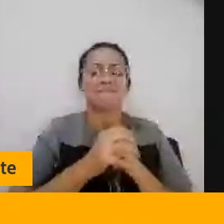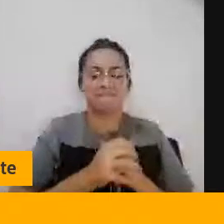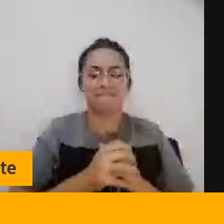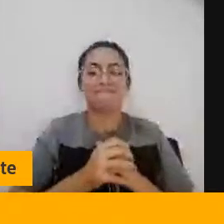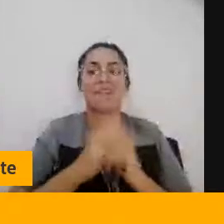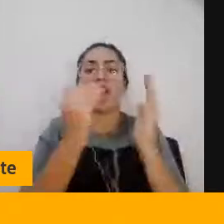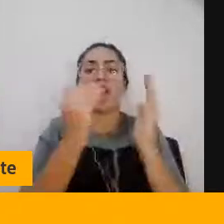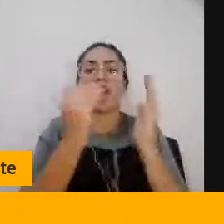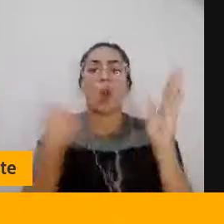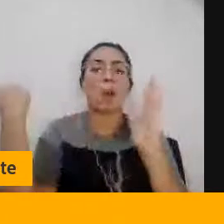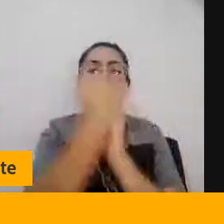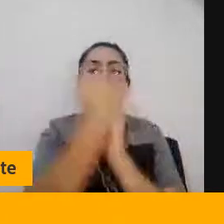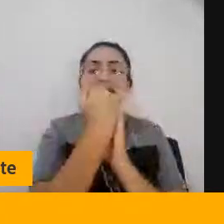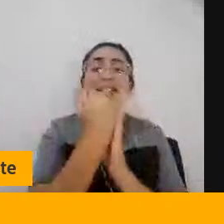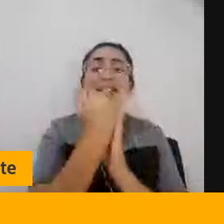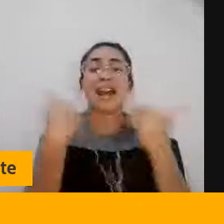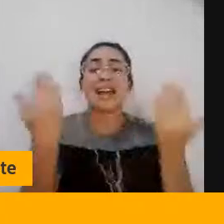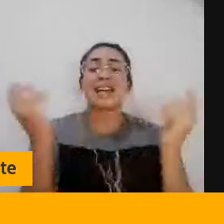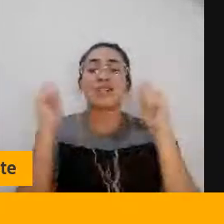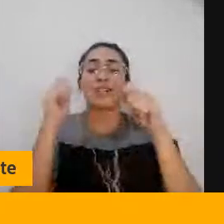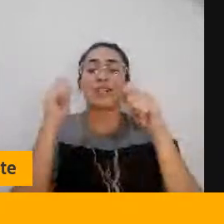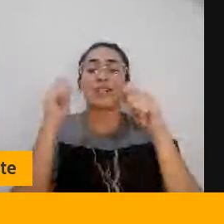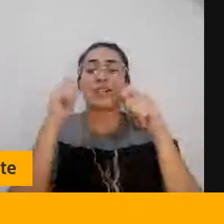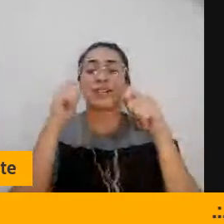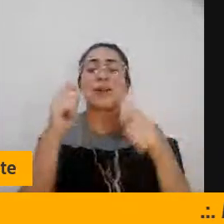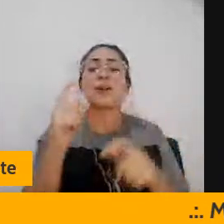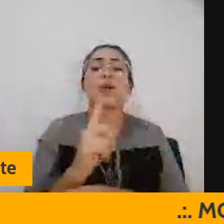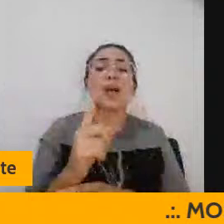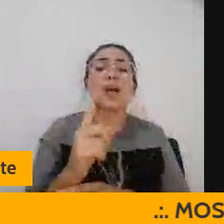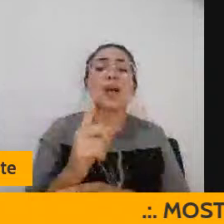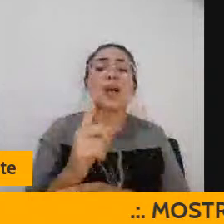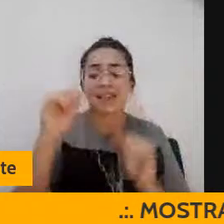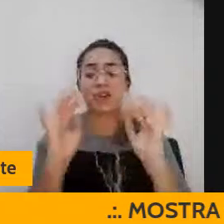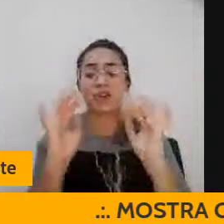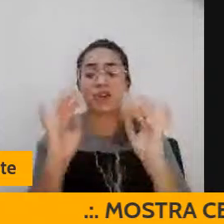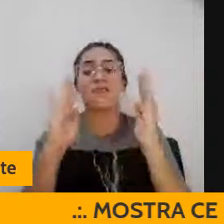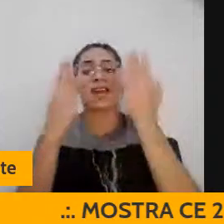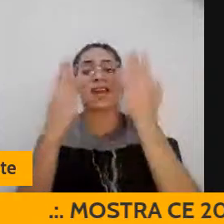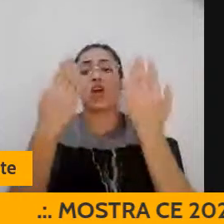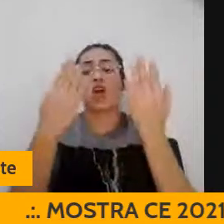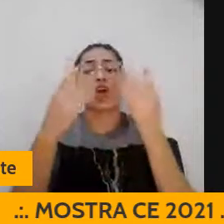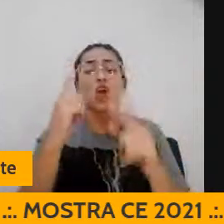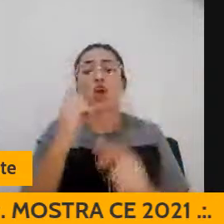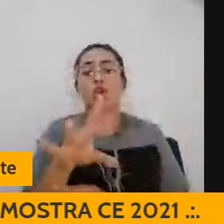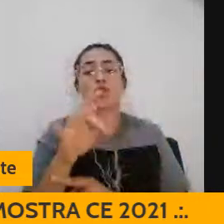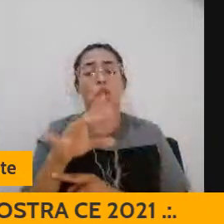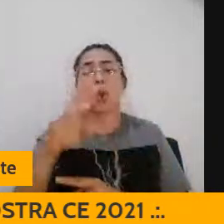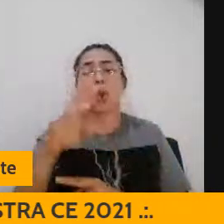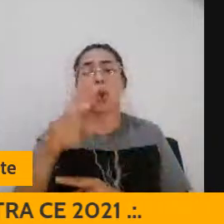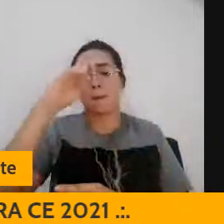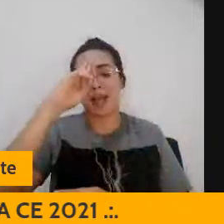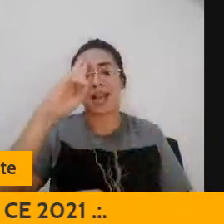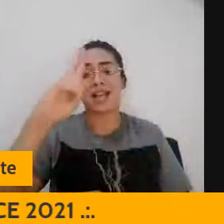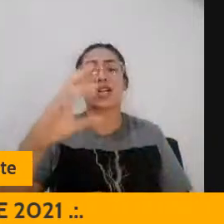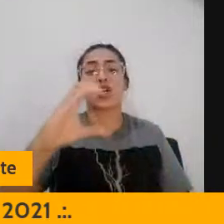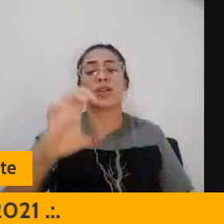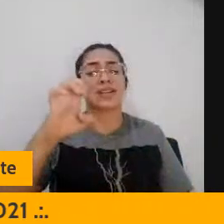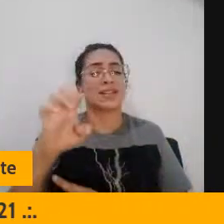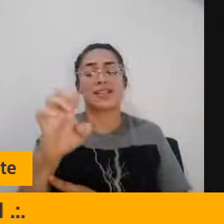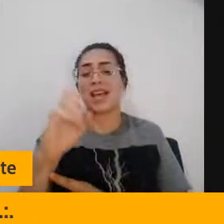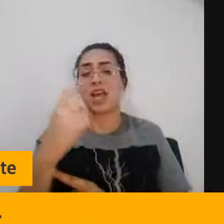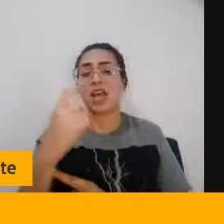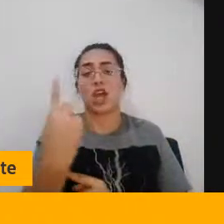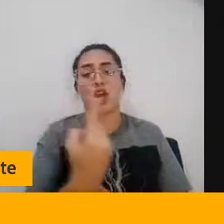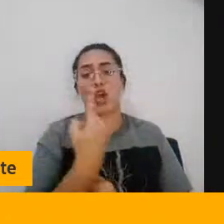grandeza dela é porque ela não foi feita pela direção do centro, sozinha, né? É uma